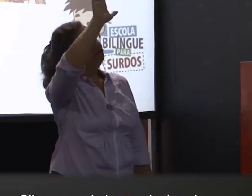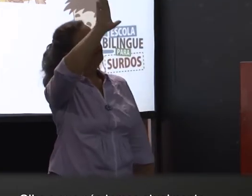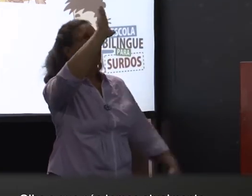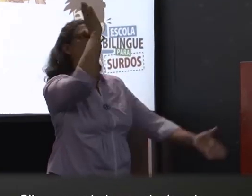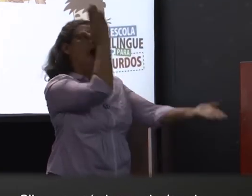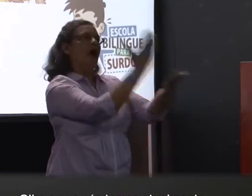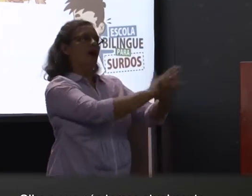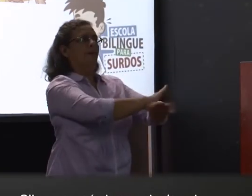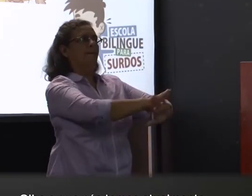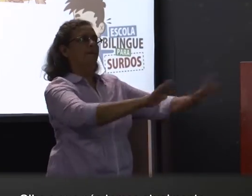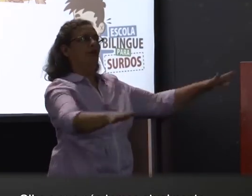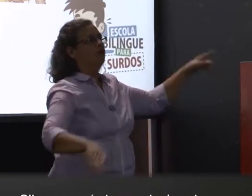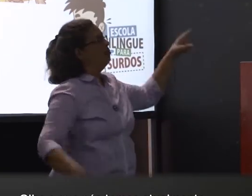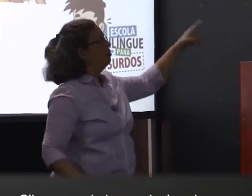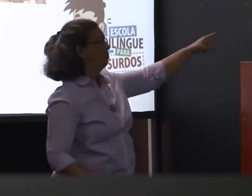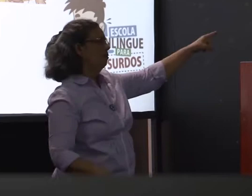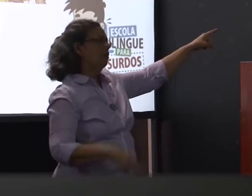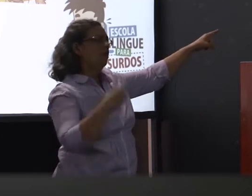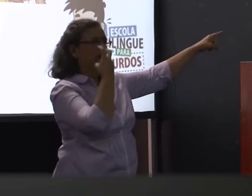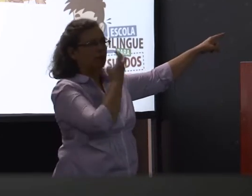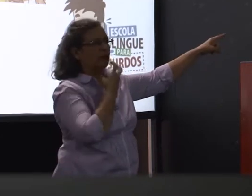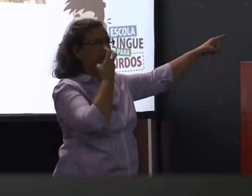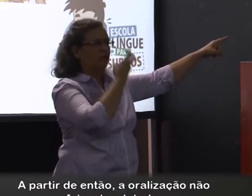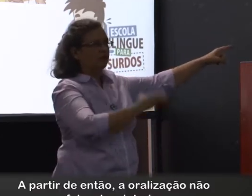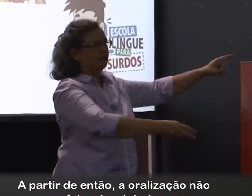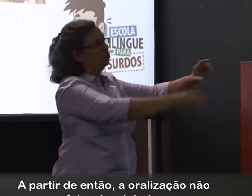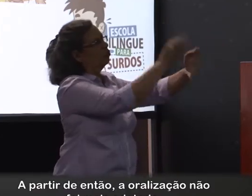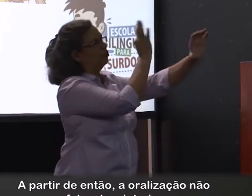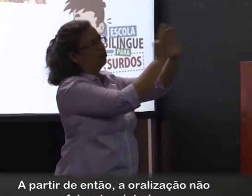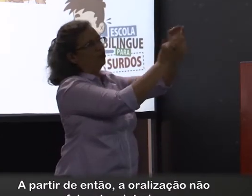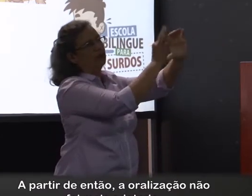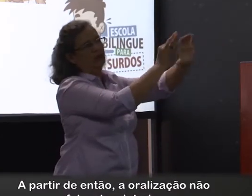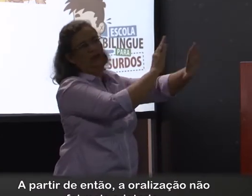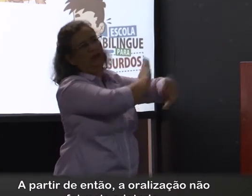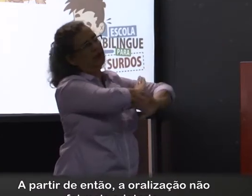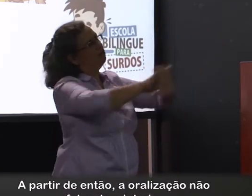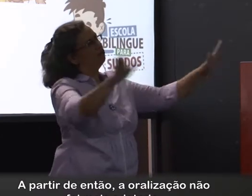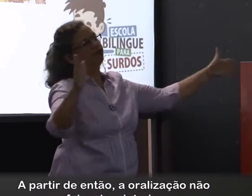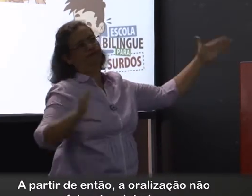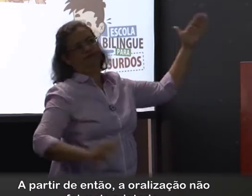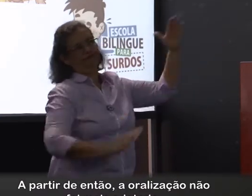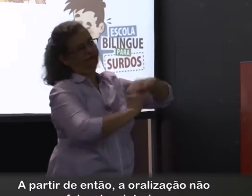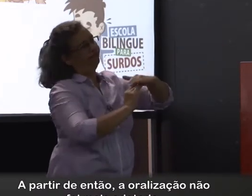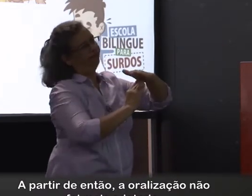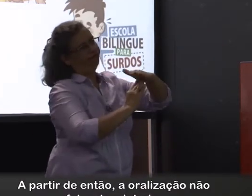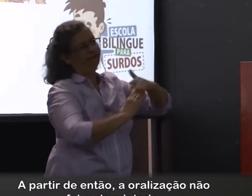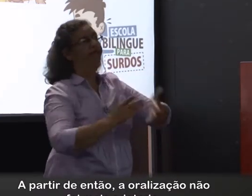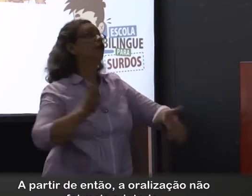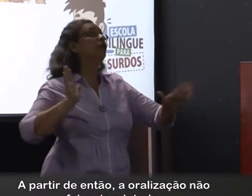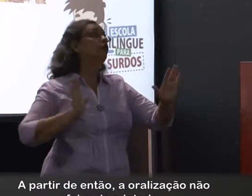temos atualmente. A oralização, a partir de então, a oralização não foi mais